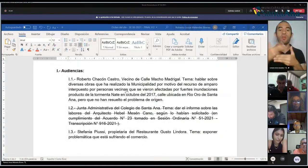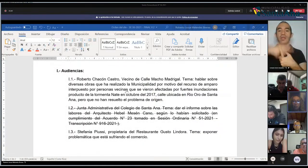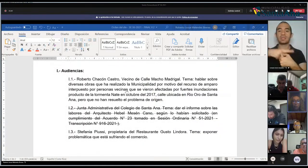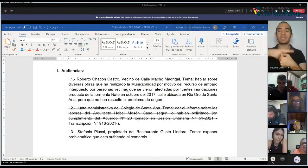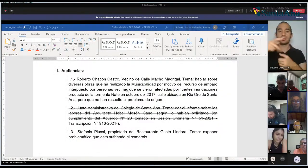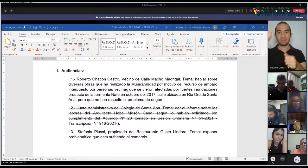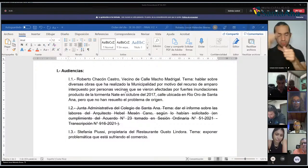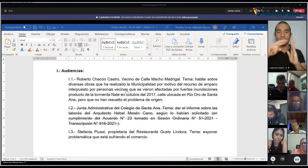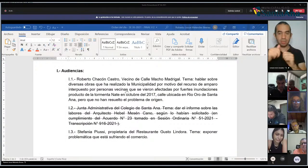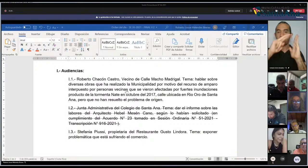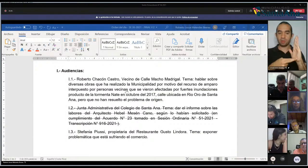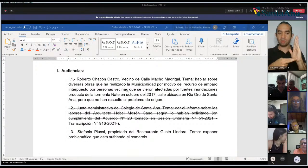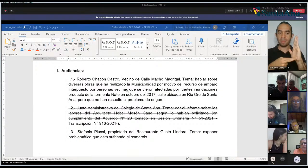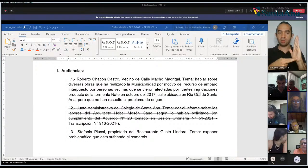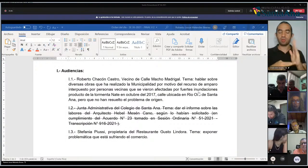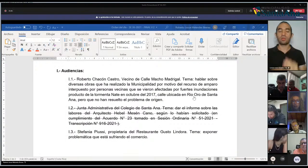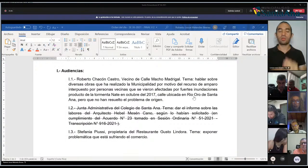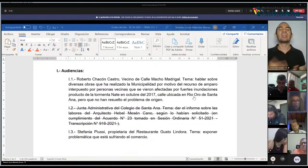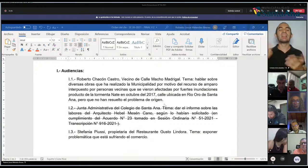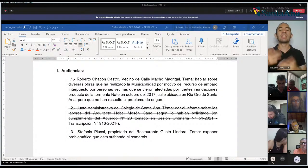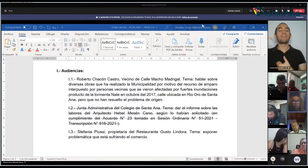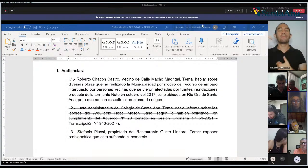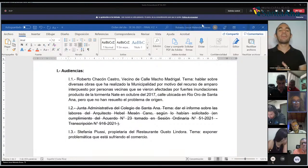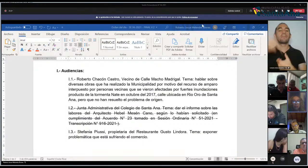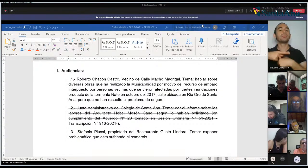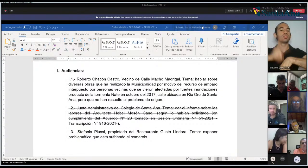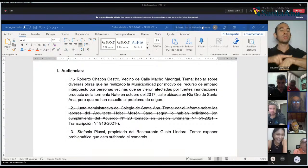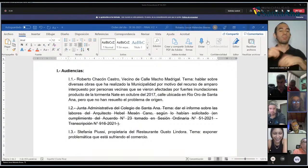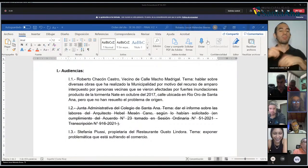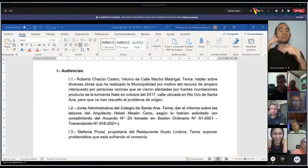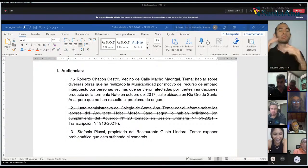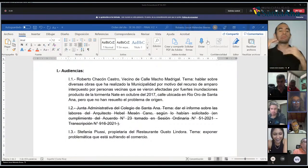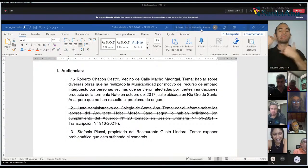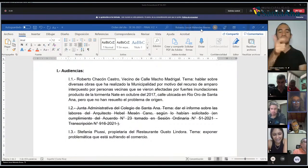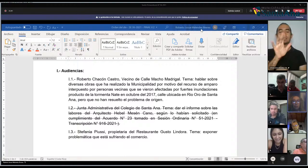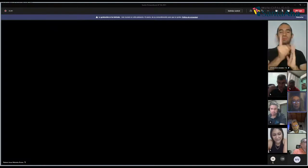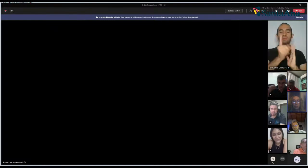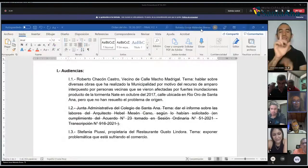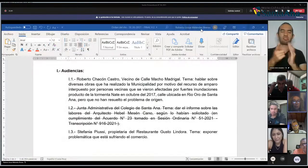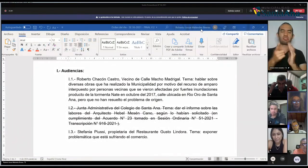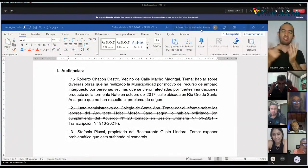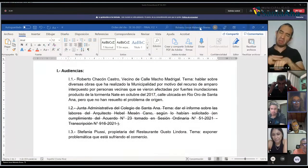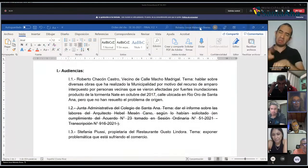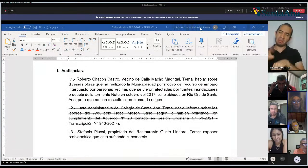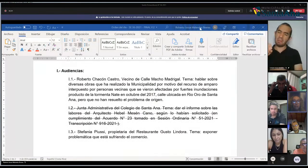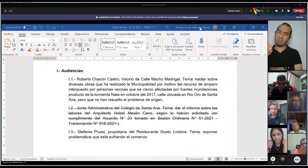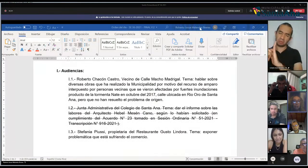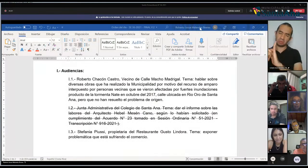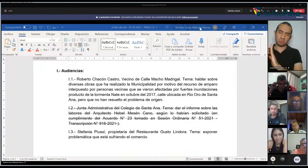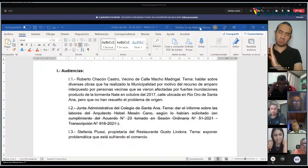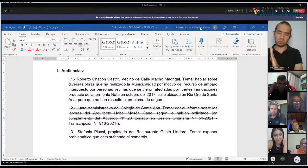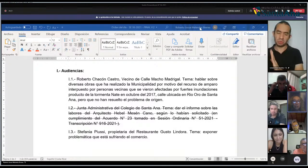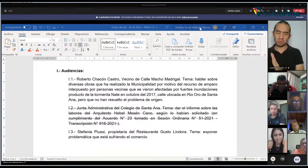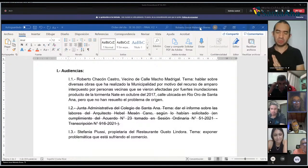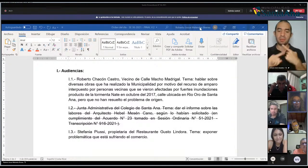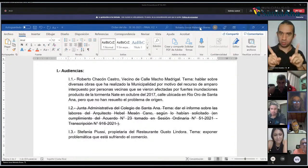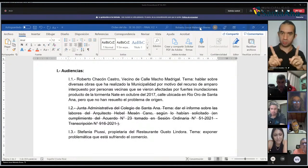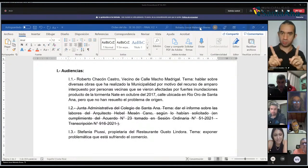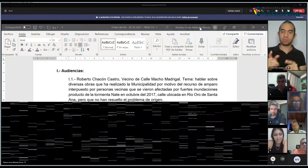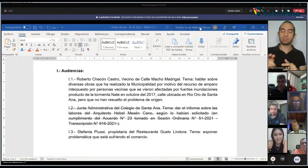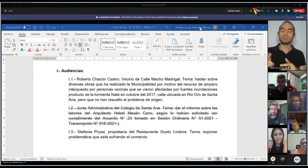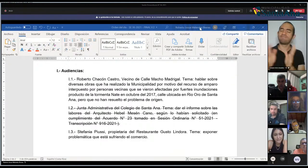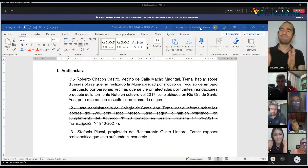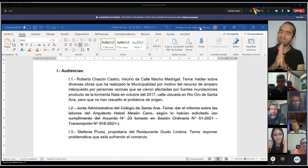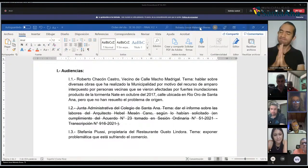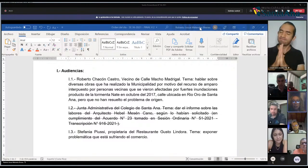minutos por participación normalmente damos unos 20 minutos por participación pero se agradece que se que se